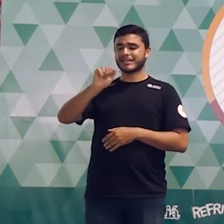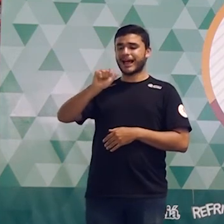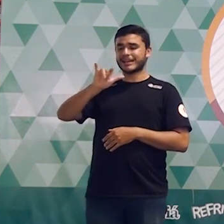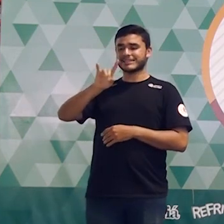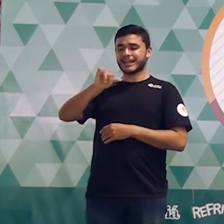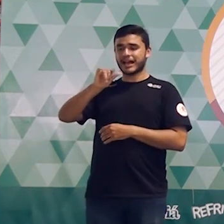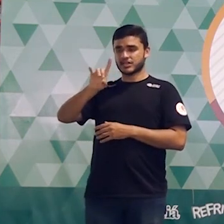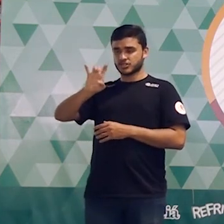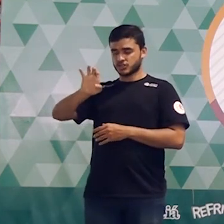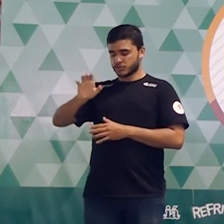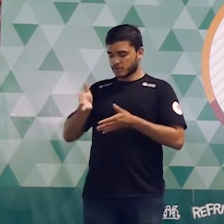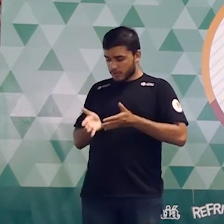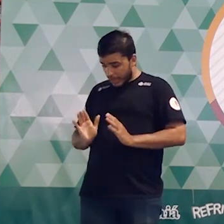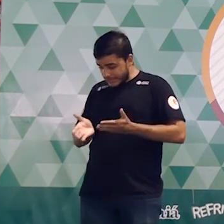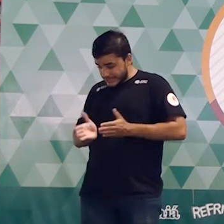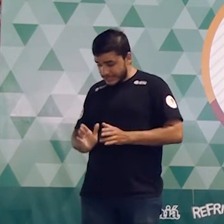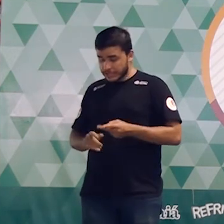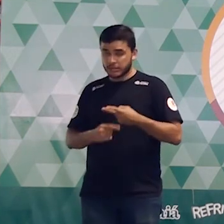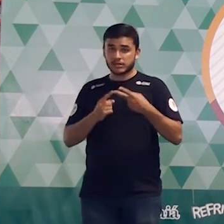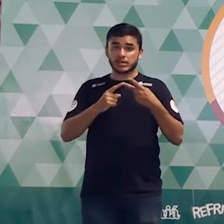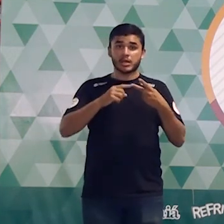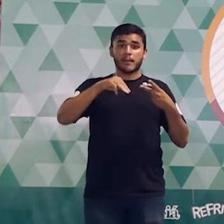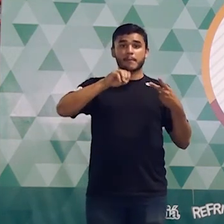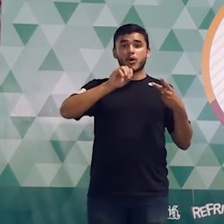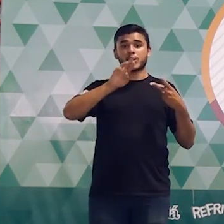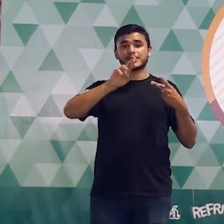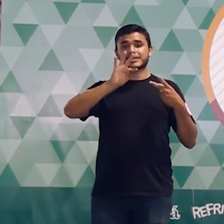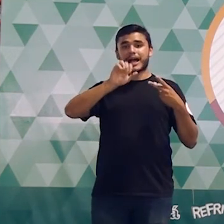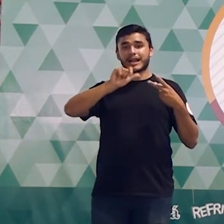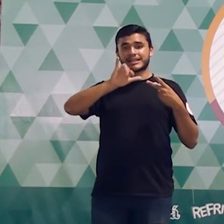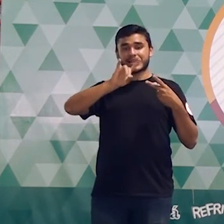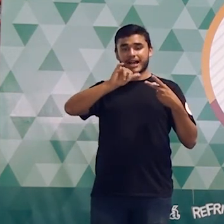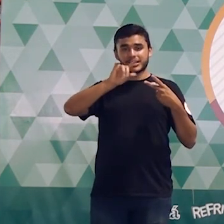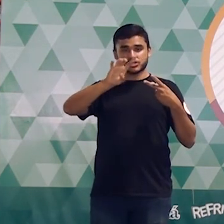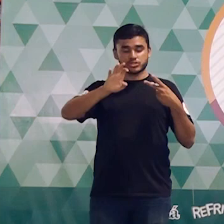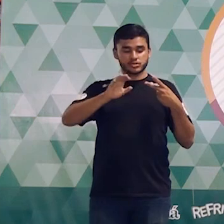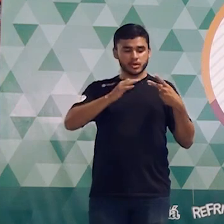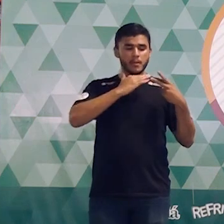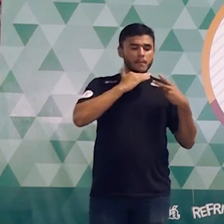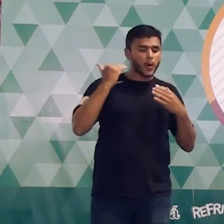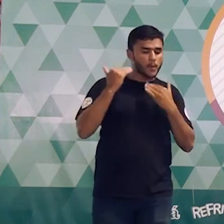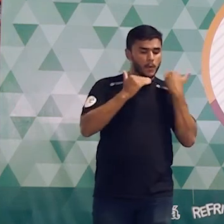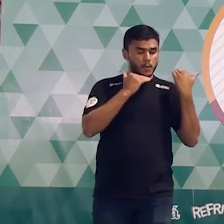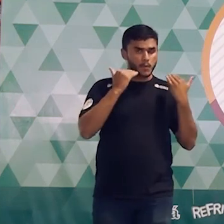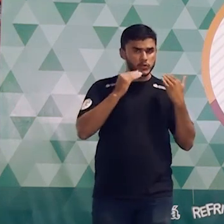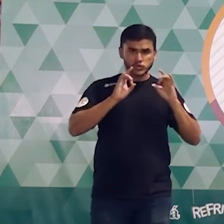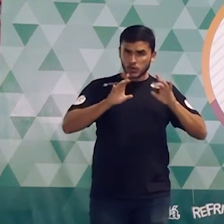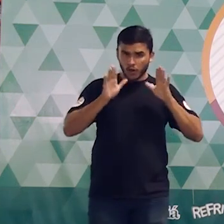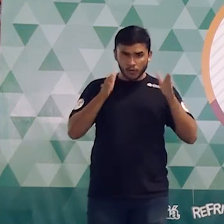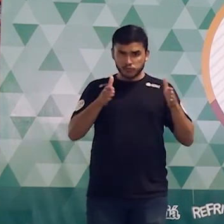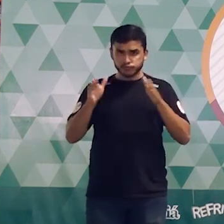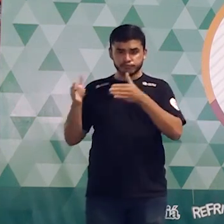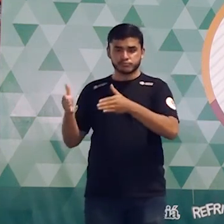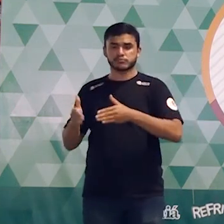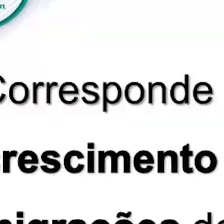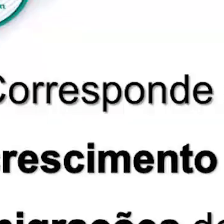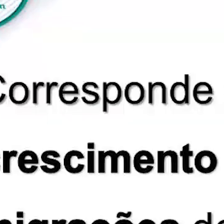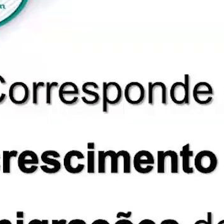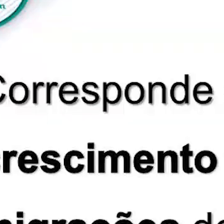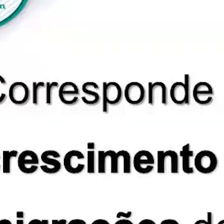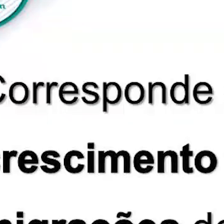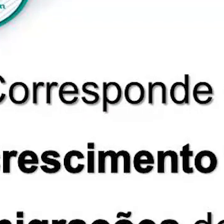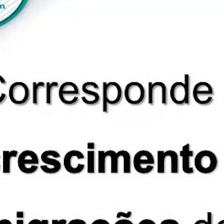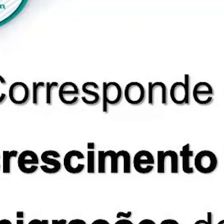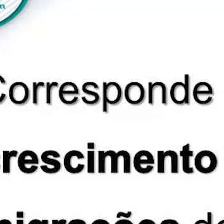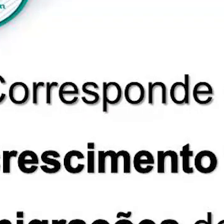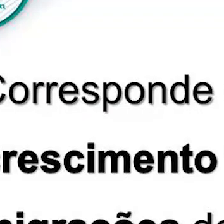aumentar e diminuir a população do país? Não. Essa é a fórmula mais simples. Mas a gente leva em conta outra coisa. Nós levamos